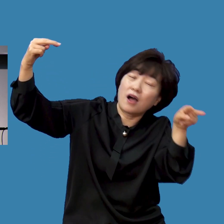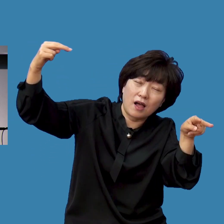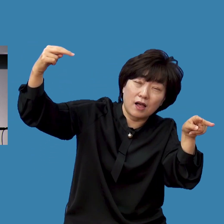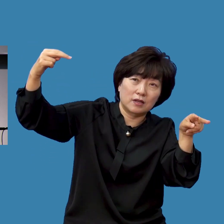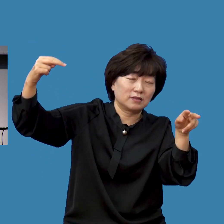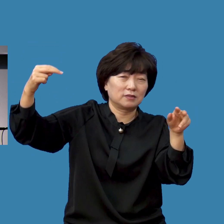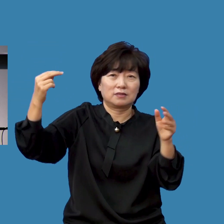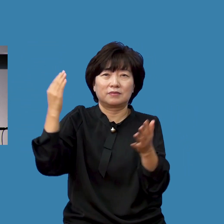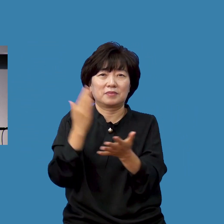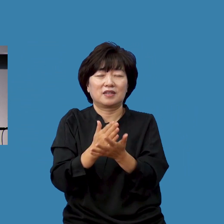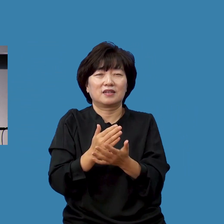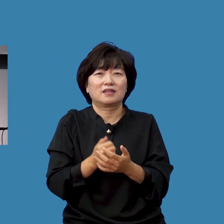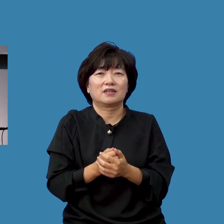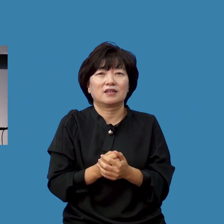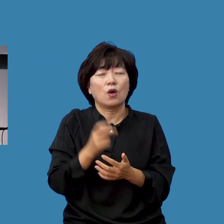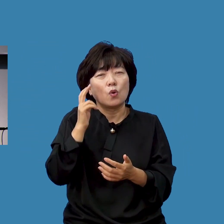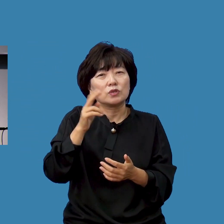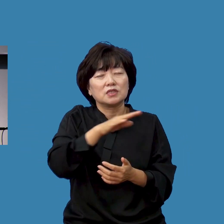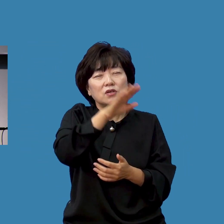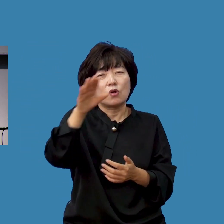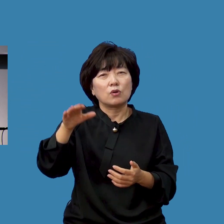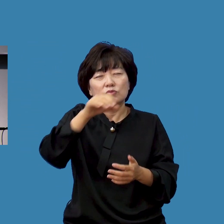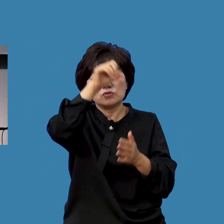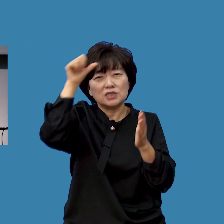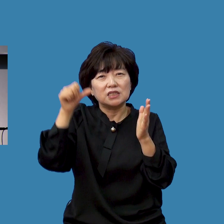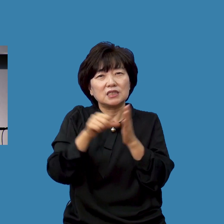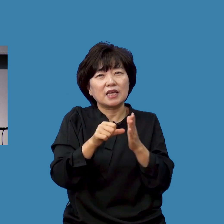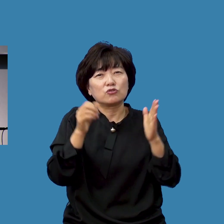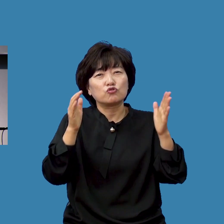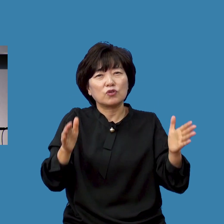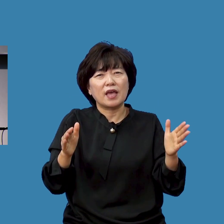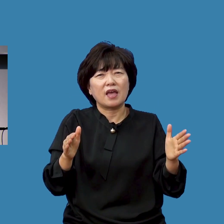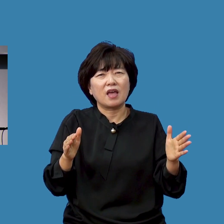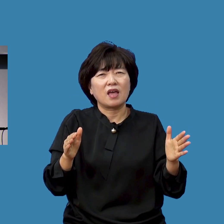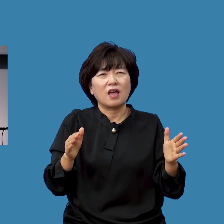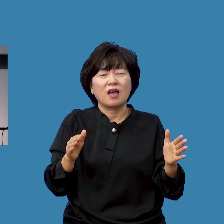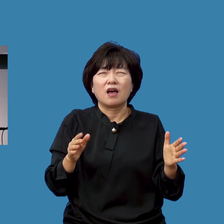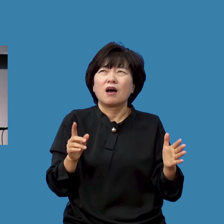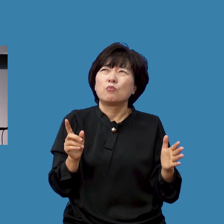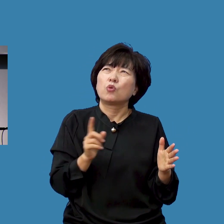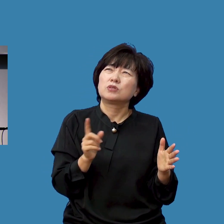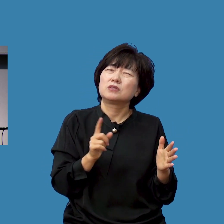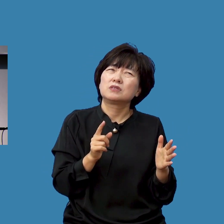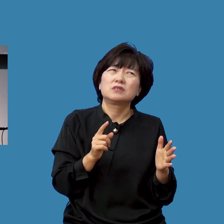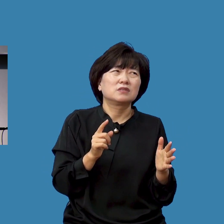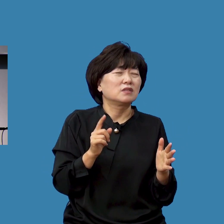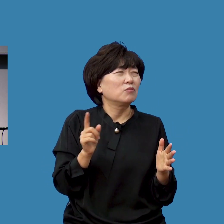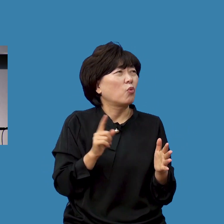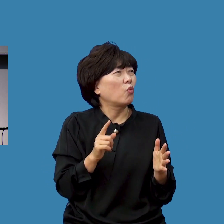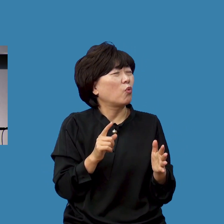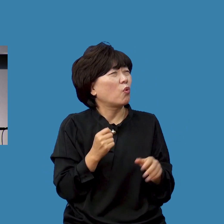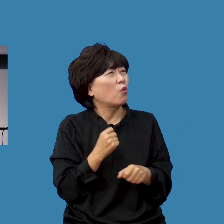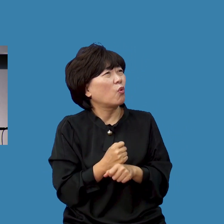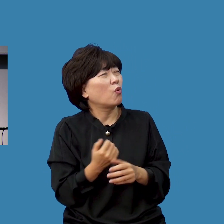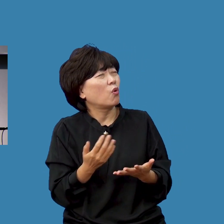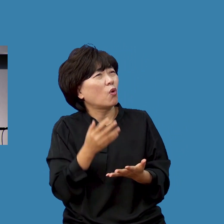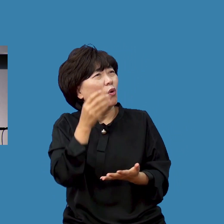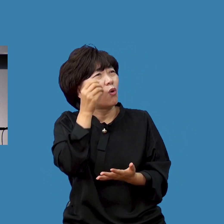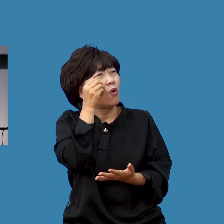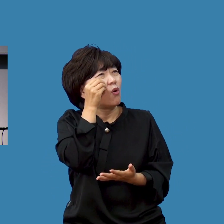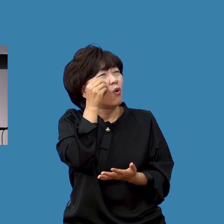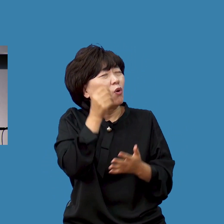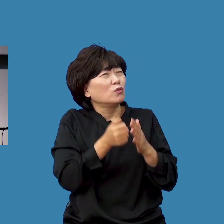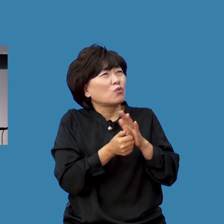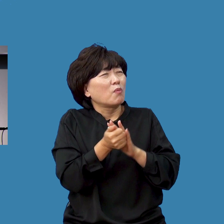할지라도 허락하지 않으세요. 혹시 여러분 삶 가운데 막막하고 이게 뭐지?